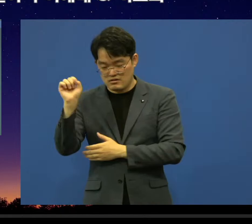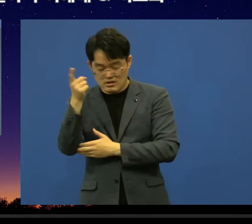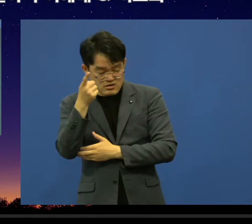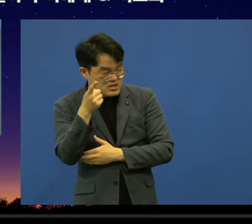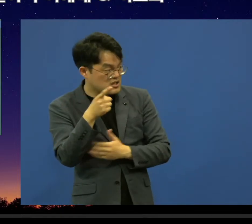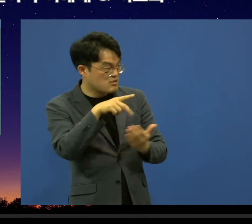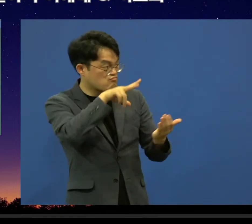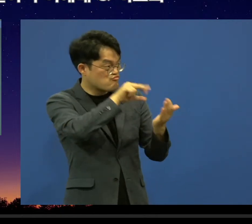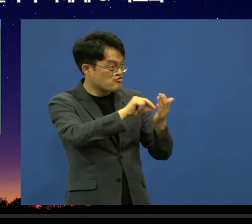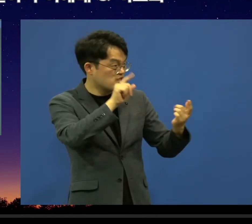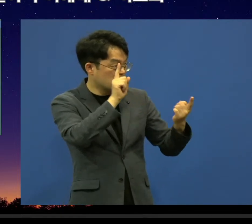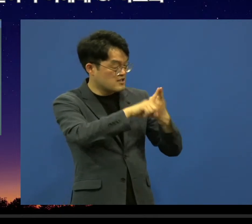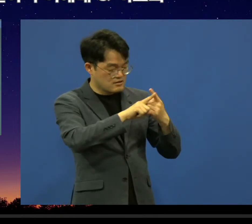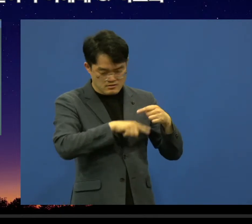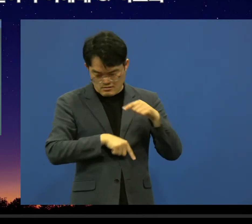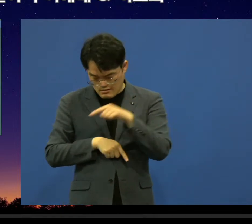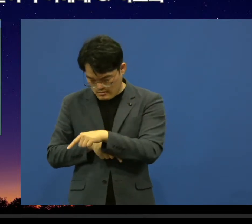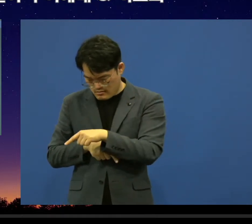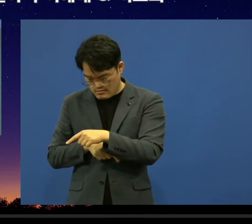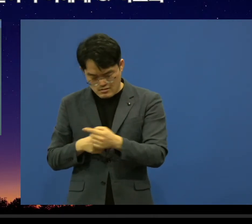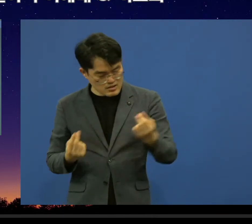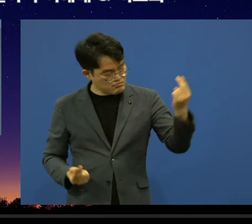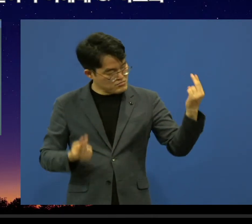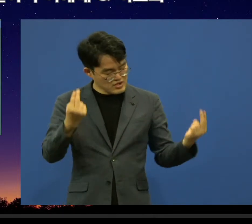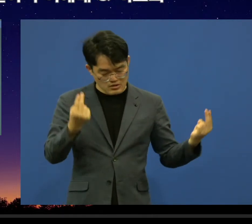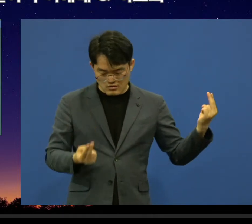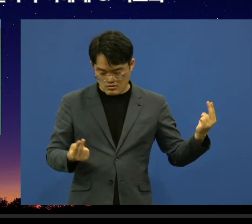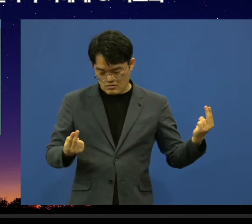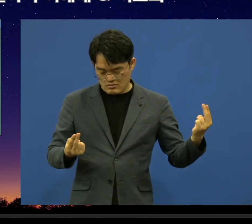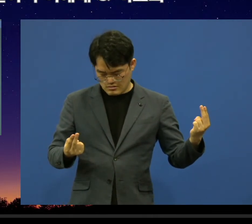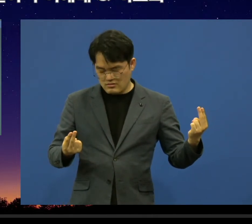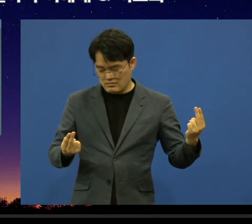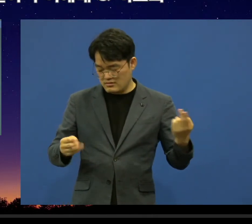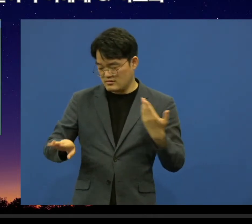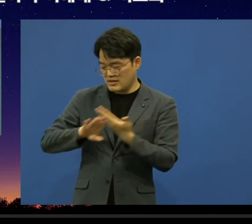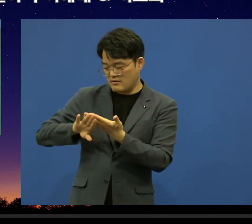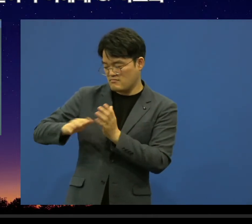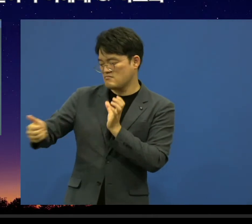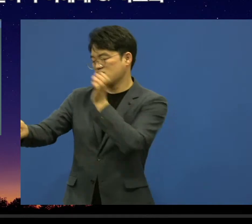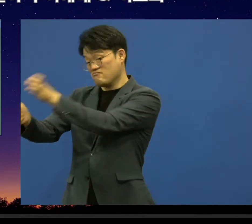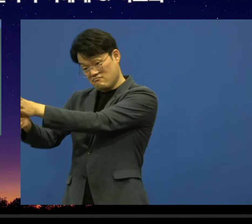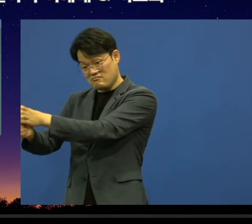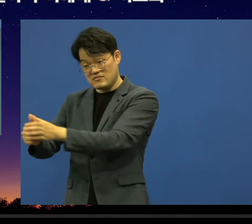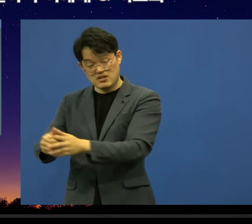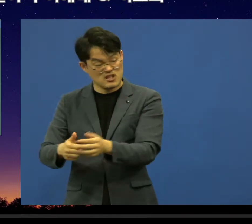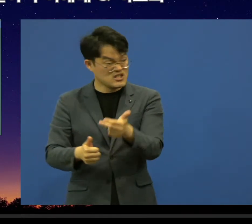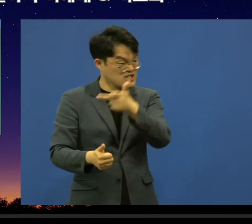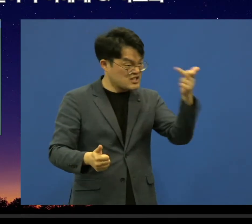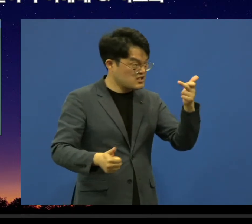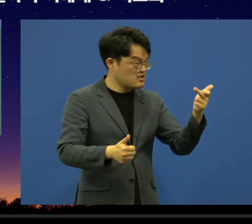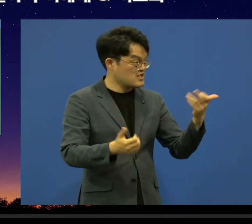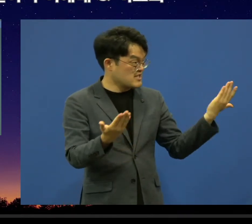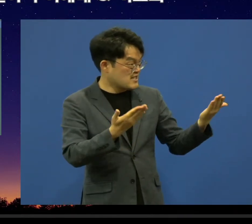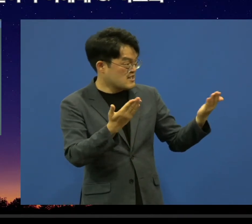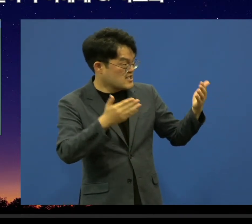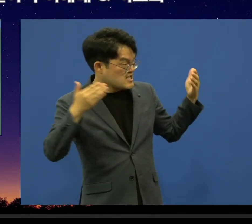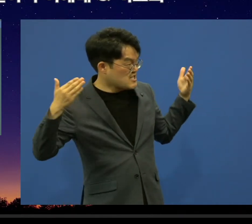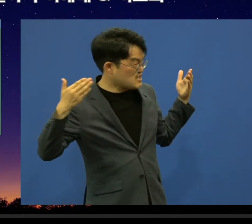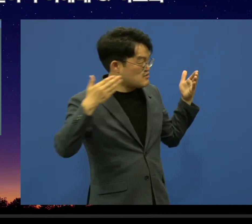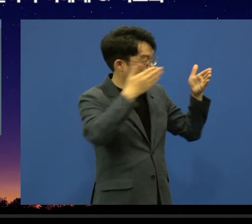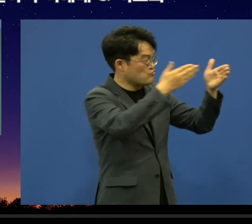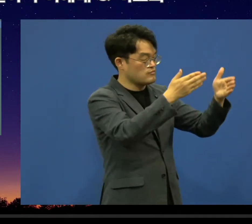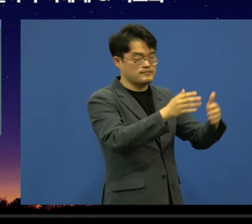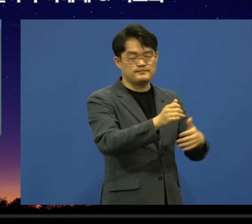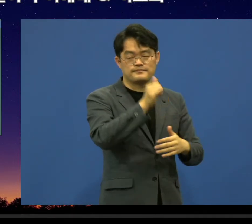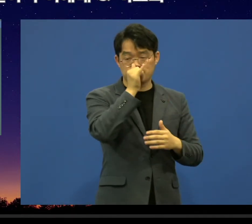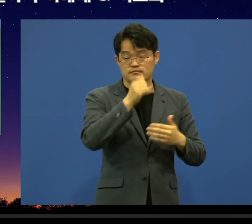진단이 정확한 사람이에요. 영적으로 바르게 문제를 진단하고 있어요. 여러분 잘 보십시오. 지금